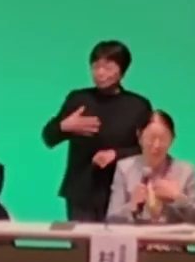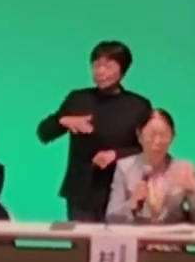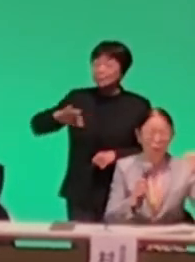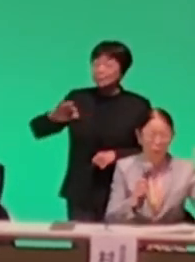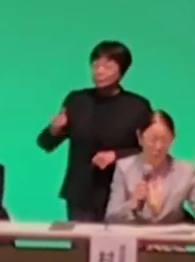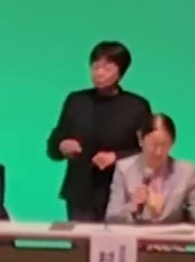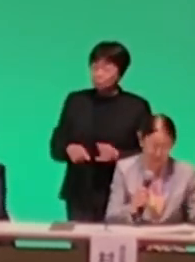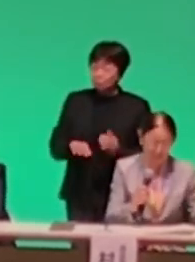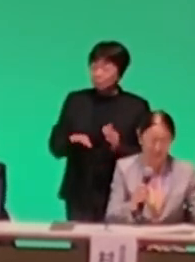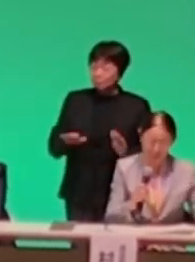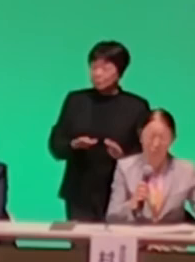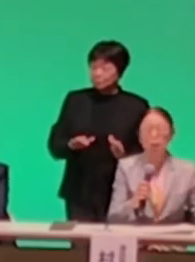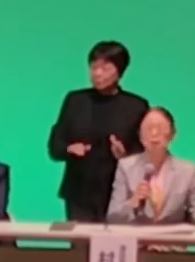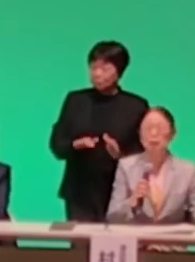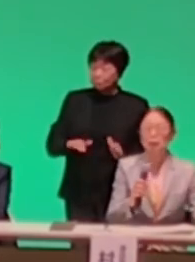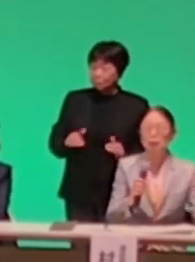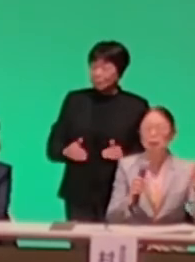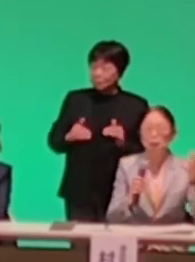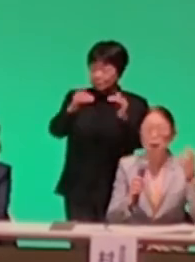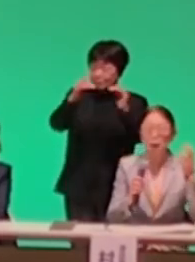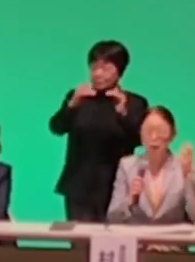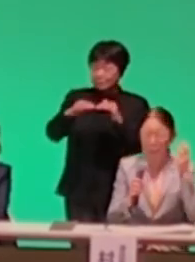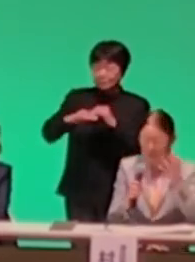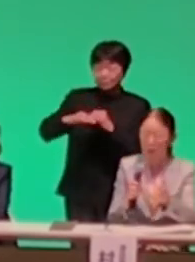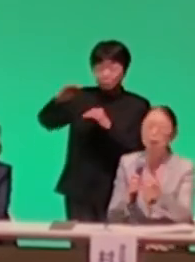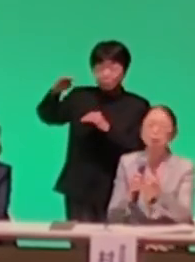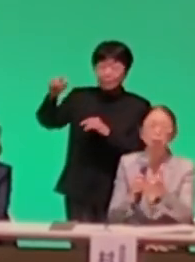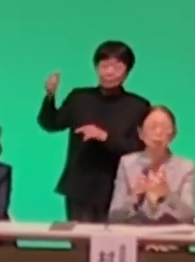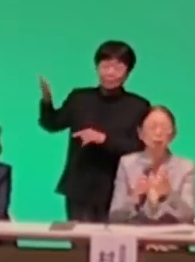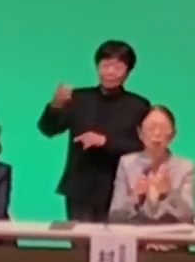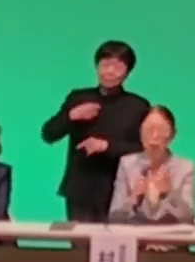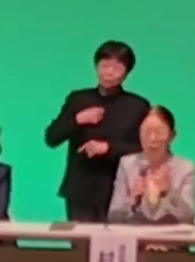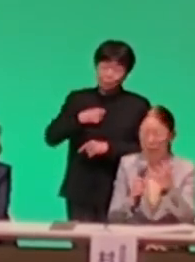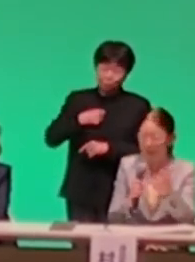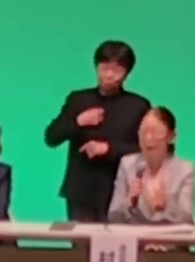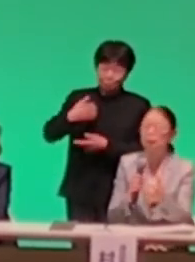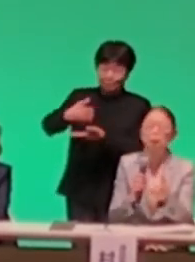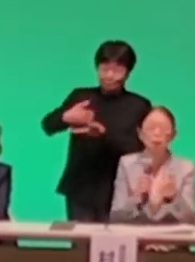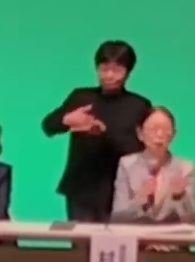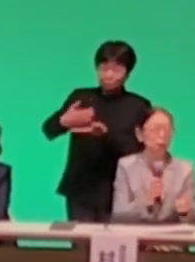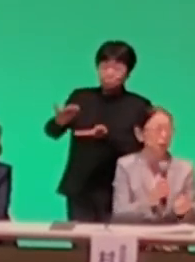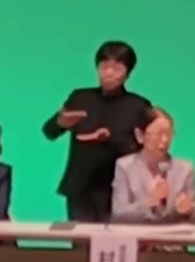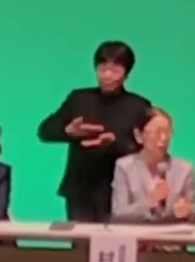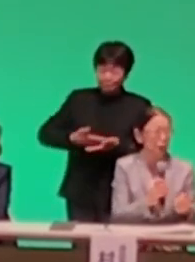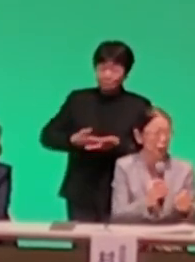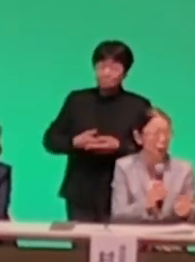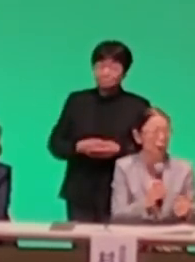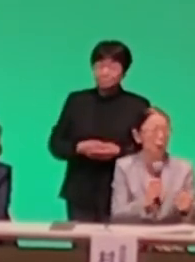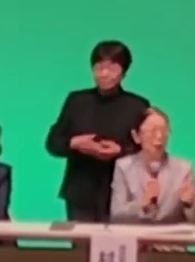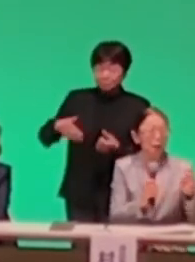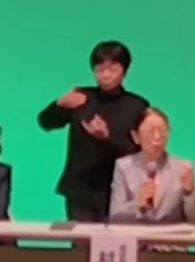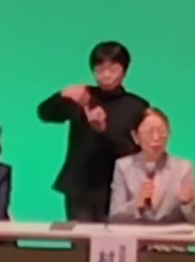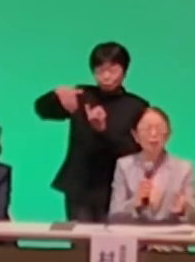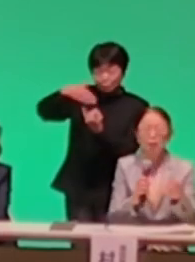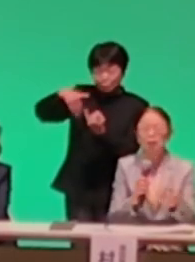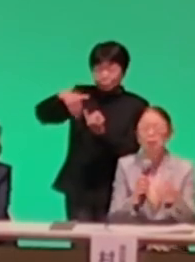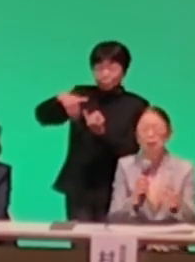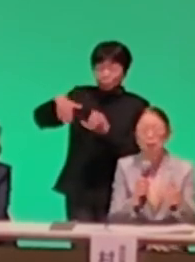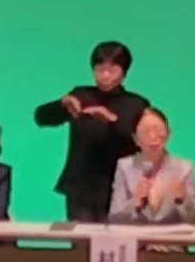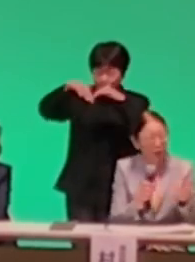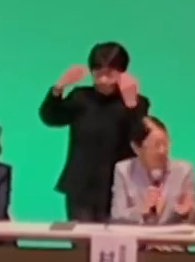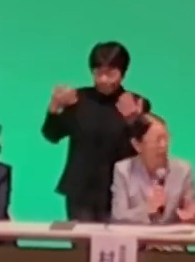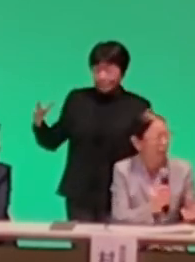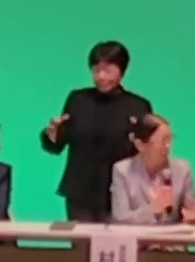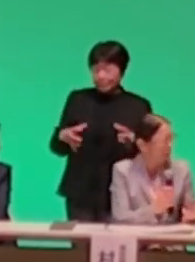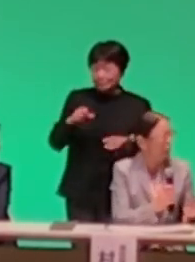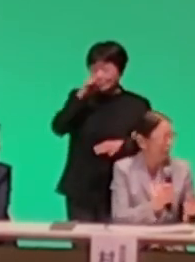てのことでも子持ちの先輩も来てくれるし、独身のバリキャリの人も来てくれて、みんながいろん